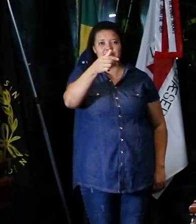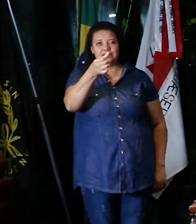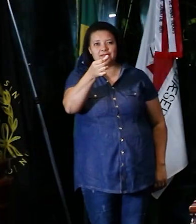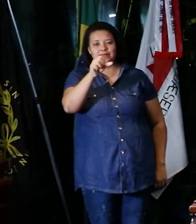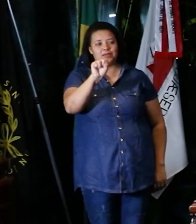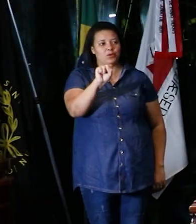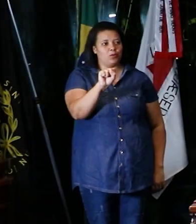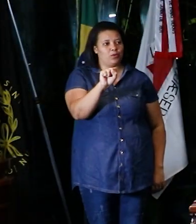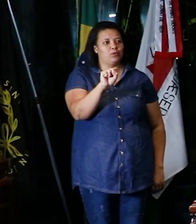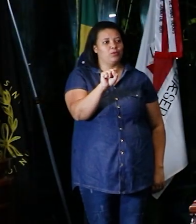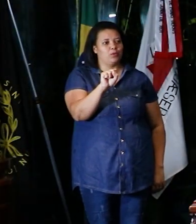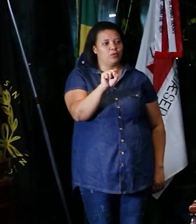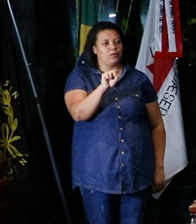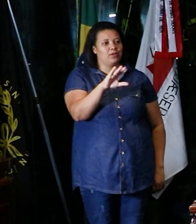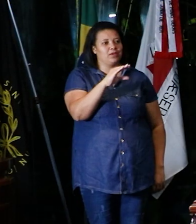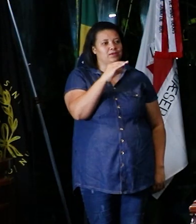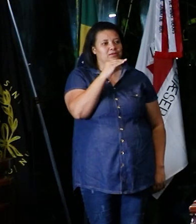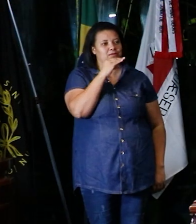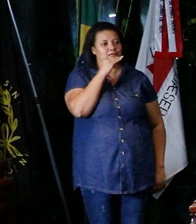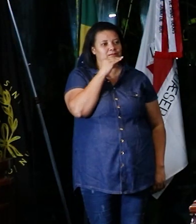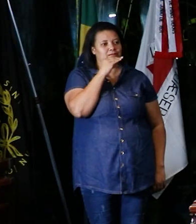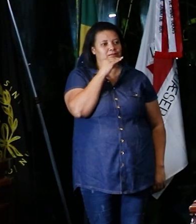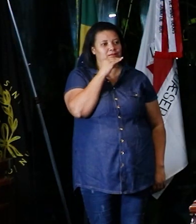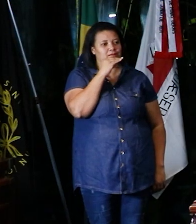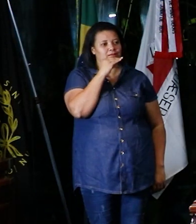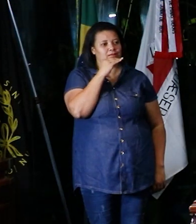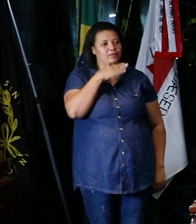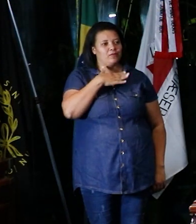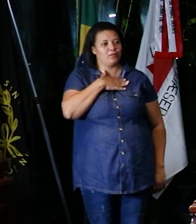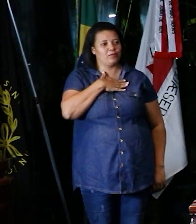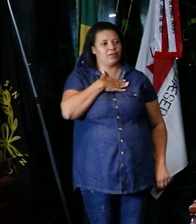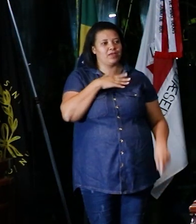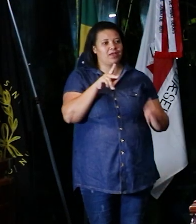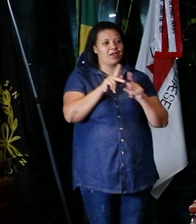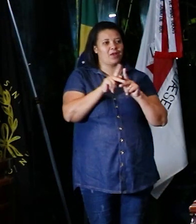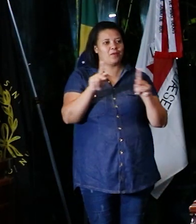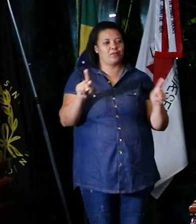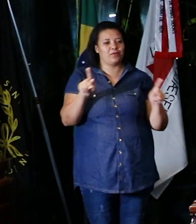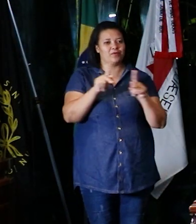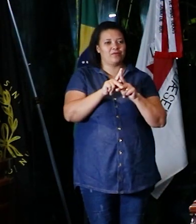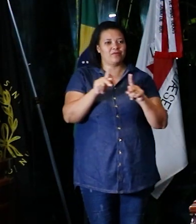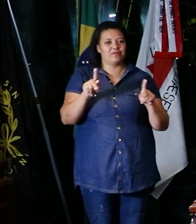1967, 68, Carlos Drummond de Andrade foi meu professor. Meu Deus!